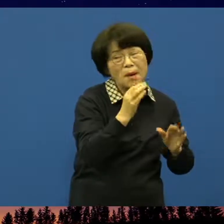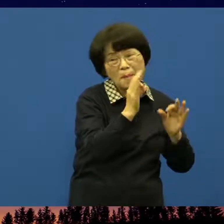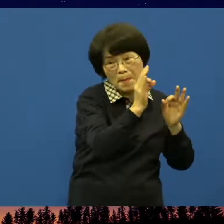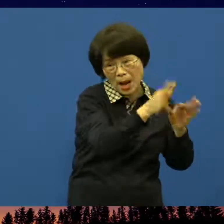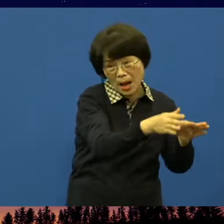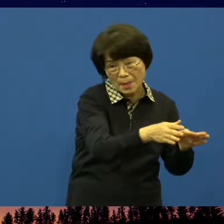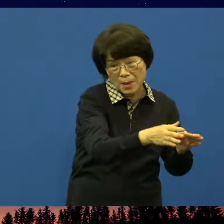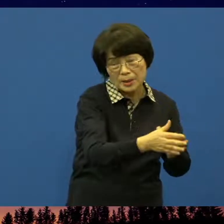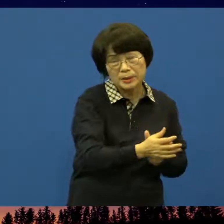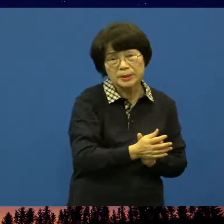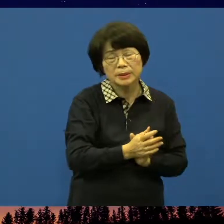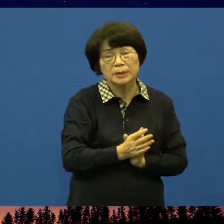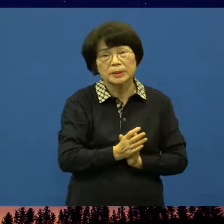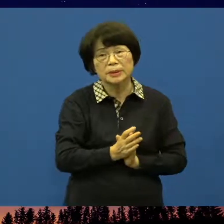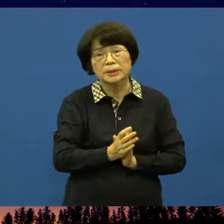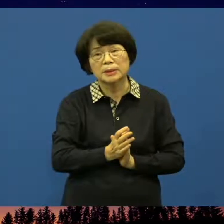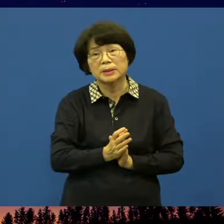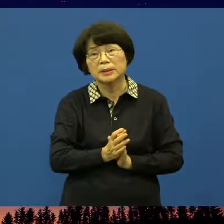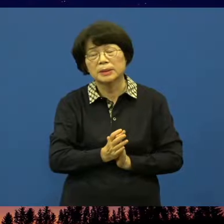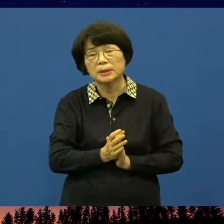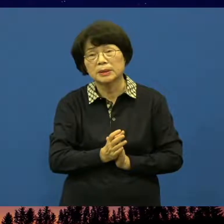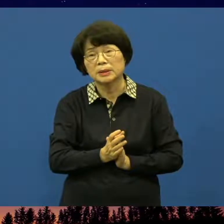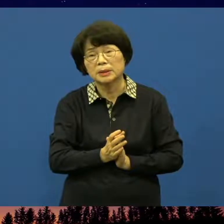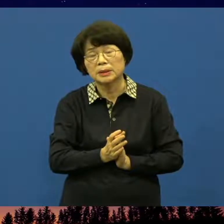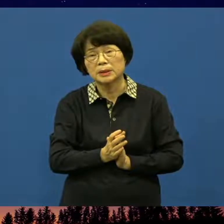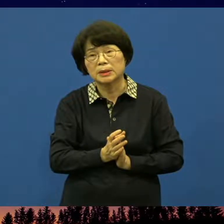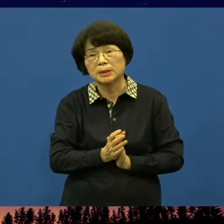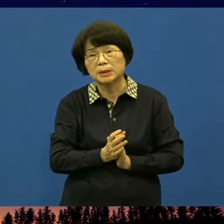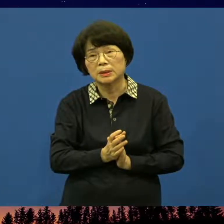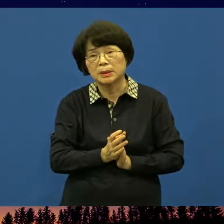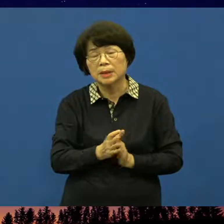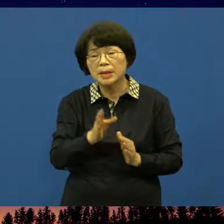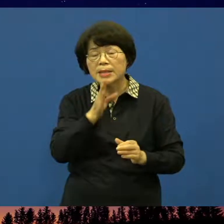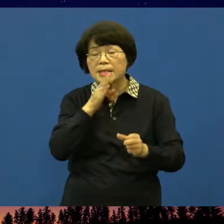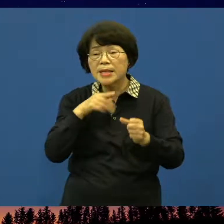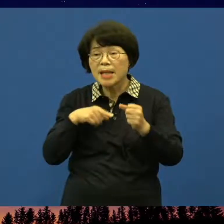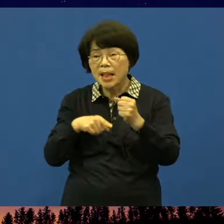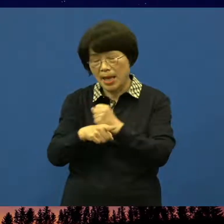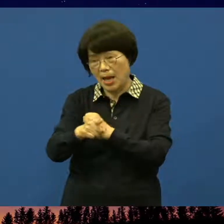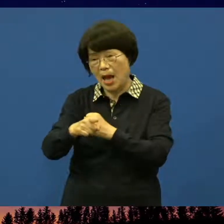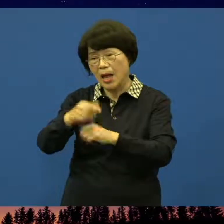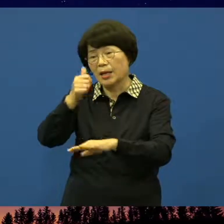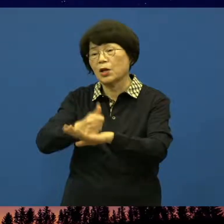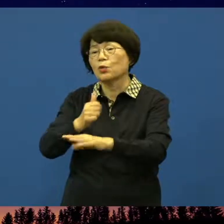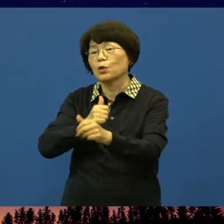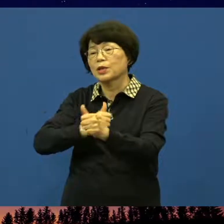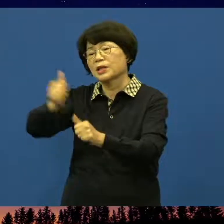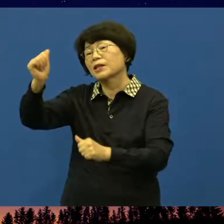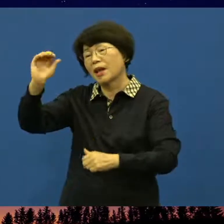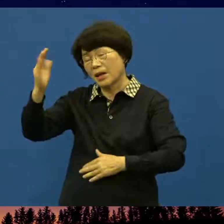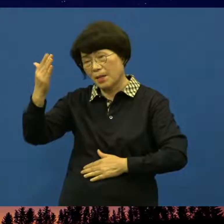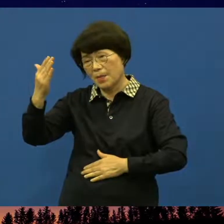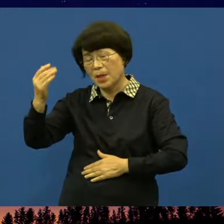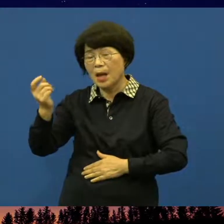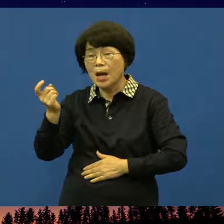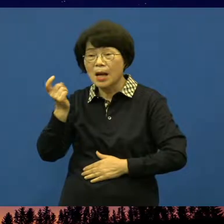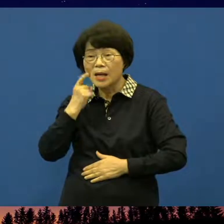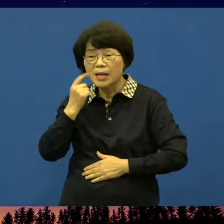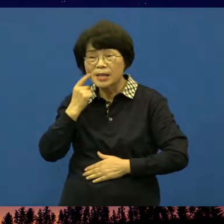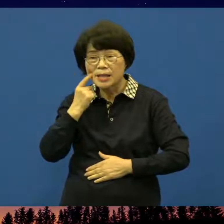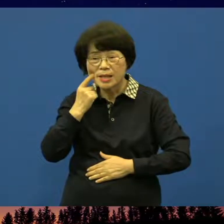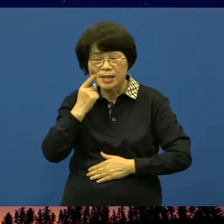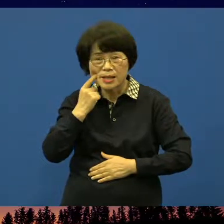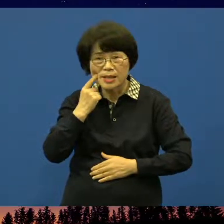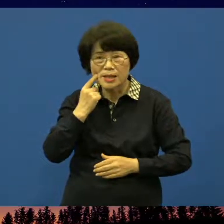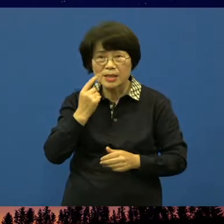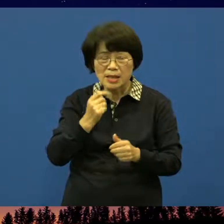그렇게 돌아가지 않도록 하나님이 세팅을 해놓으셨기 때문에 진리가 승리하도록 만들어 놨어요. 거짓이 우선